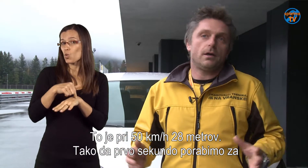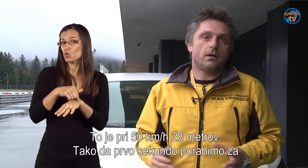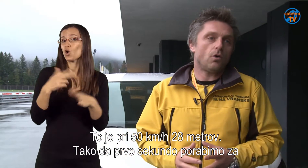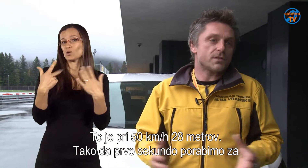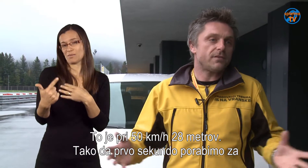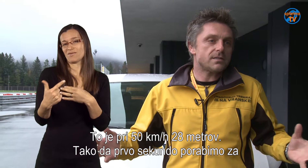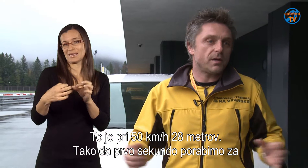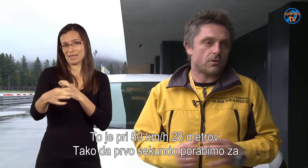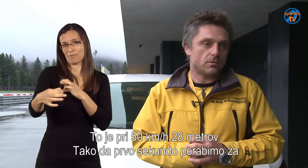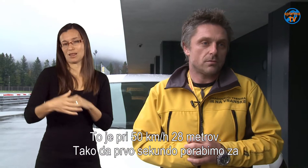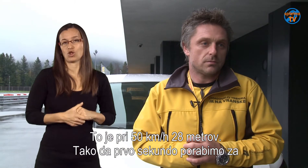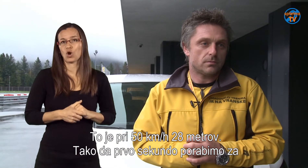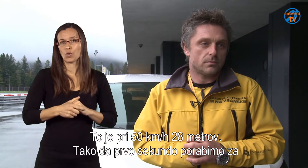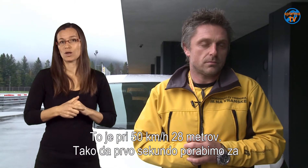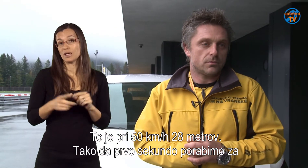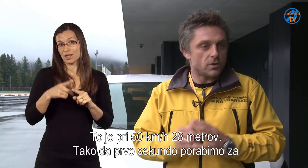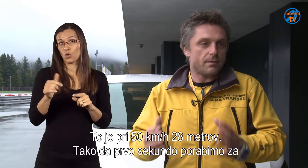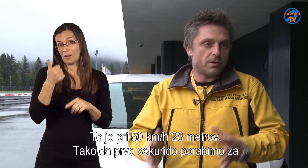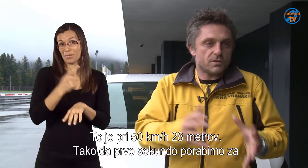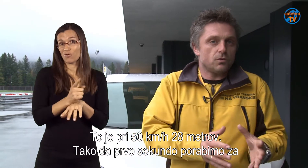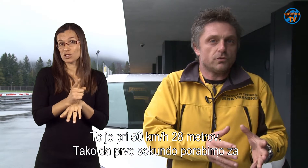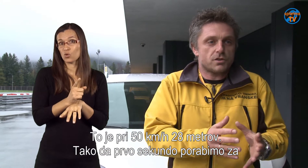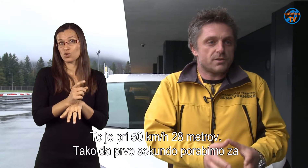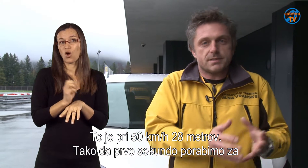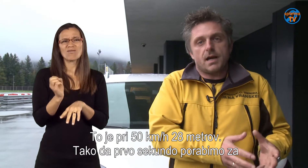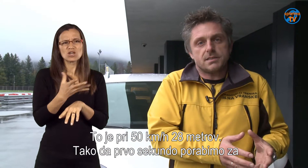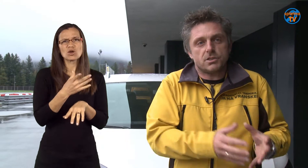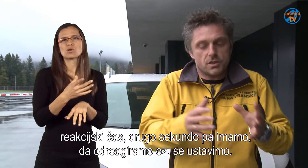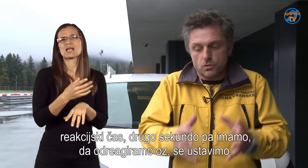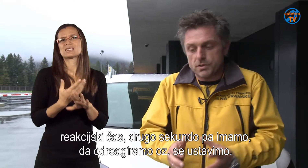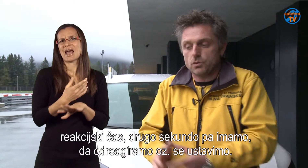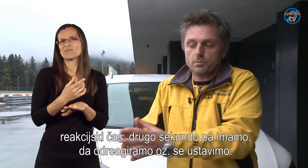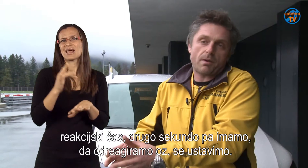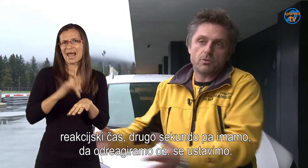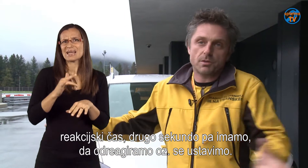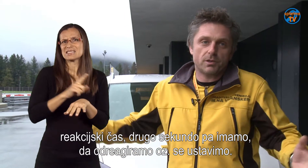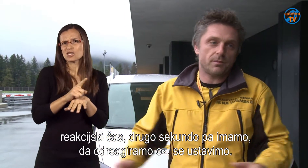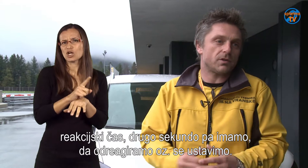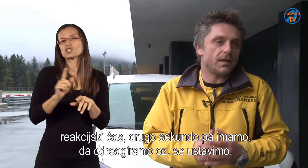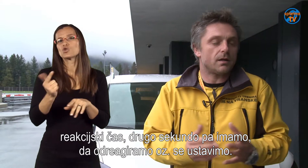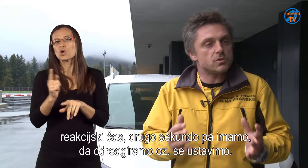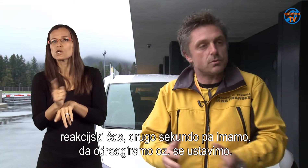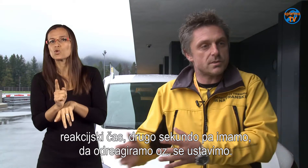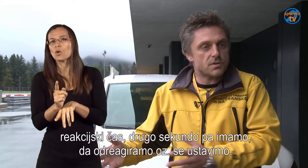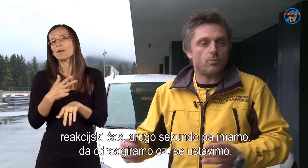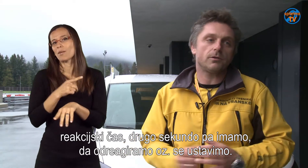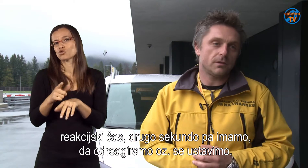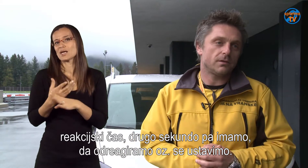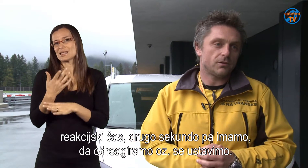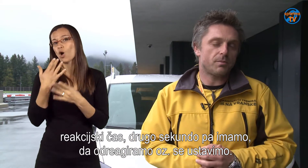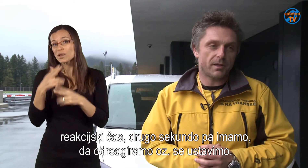uro 28 metrov. Tako da prvo sekundo vržemo stran za reakcijski čas, drugo sekundo pa imamo še potem, da odreagiramo oziroma se